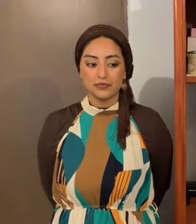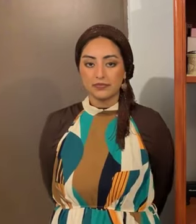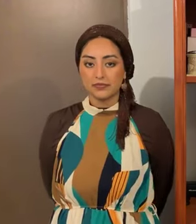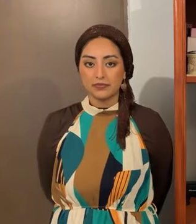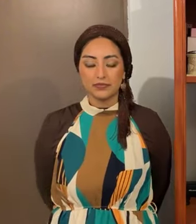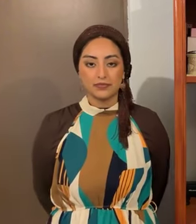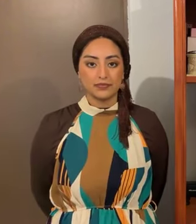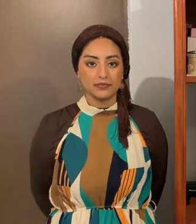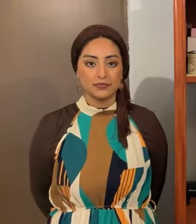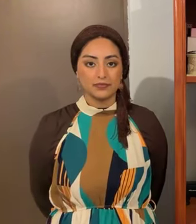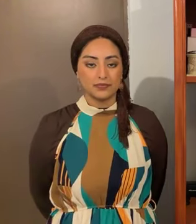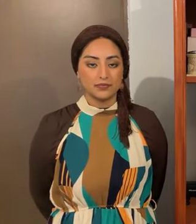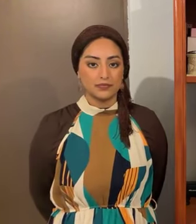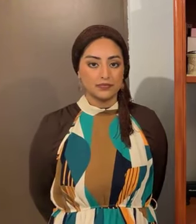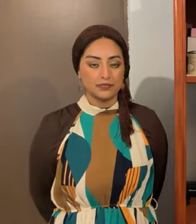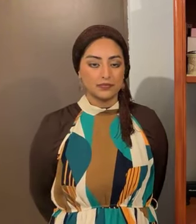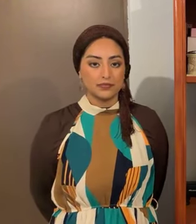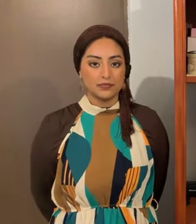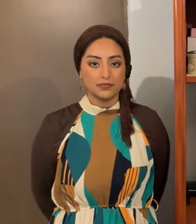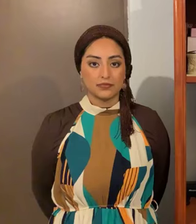Ahí en el verso 19,